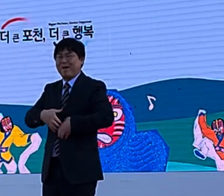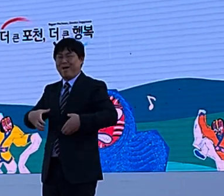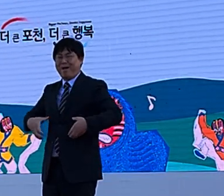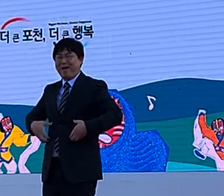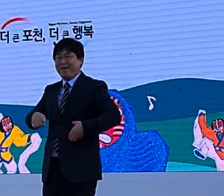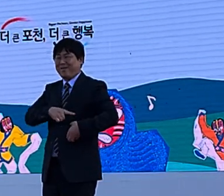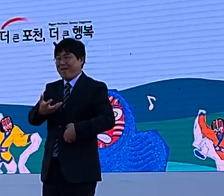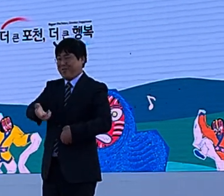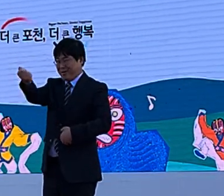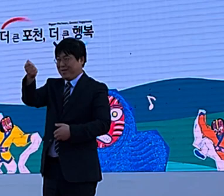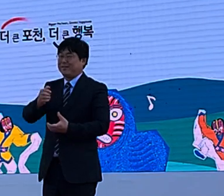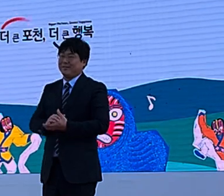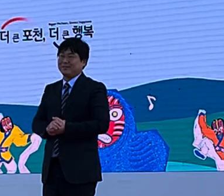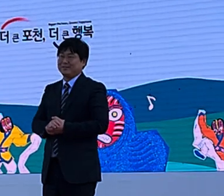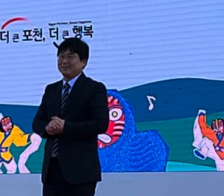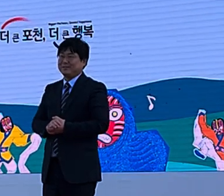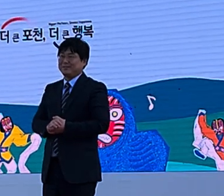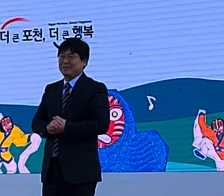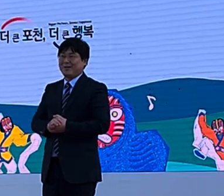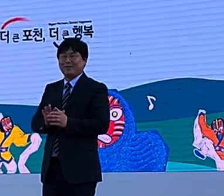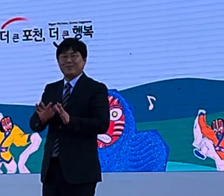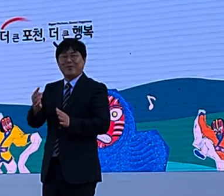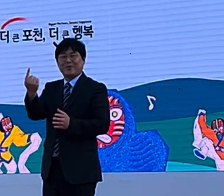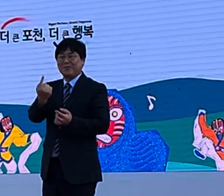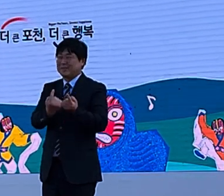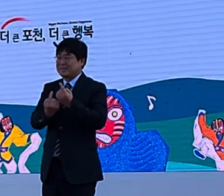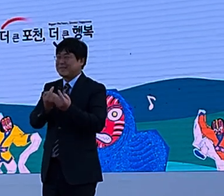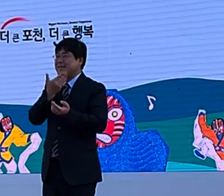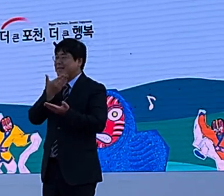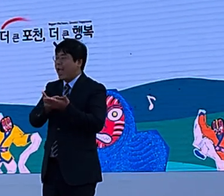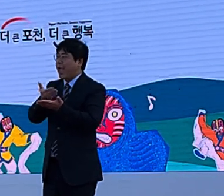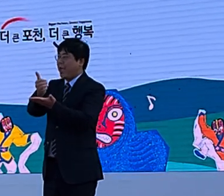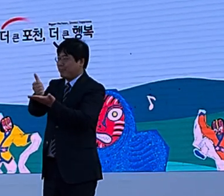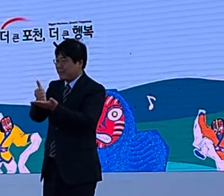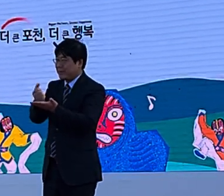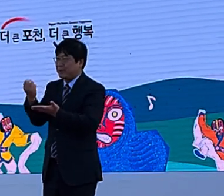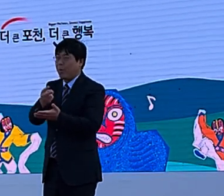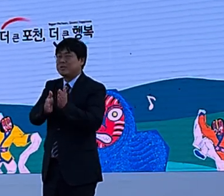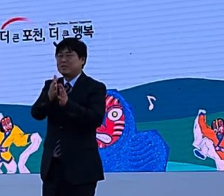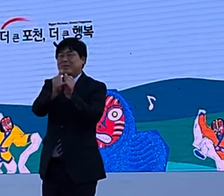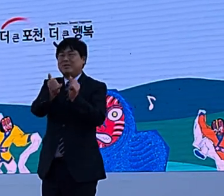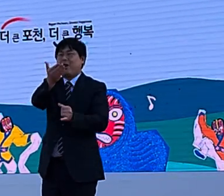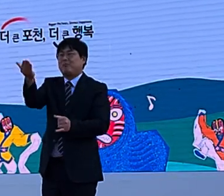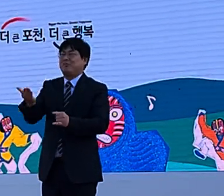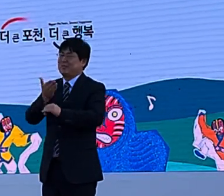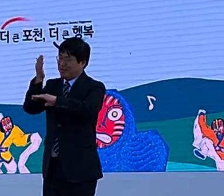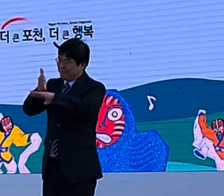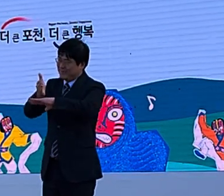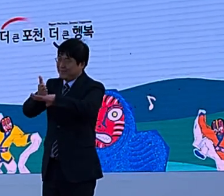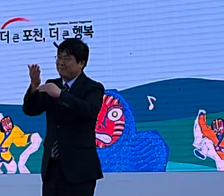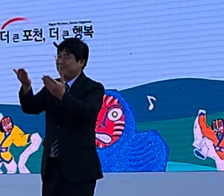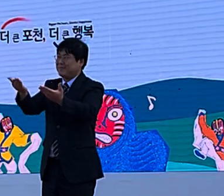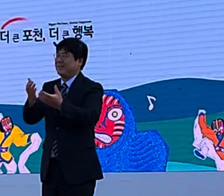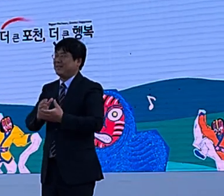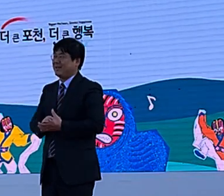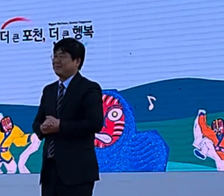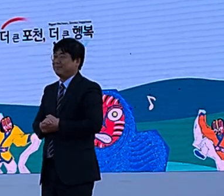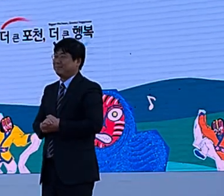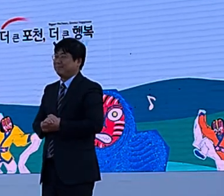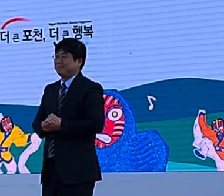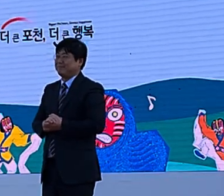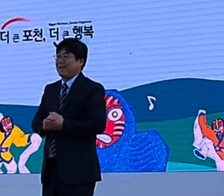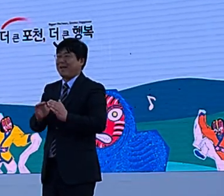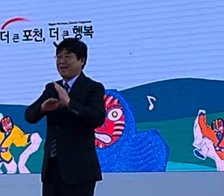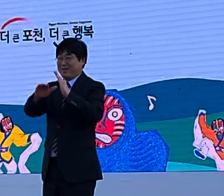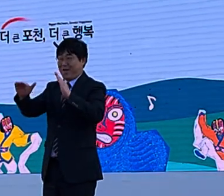바라겠습니다 행사장을 찾아주신 내빈 여러분 그리고 시민 여러분께 다시 한번 감사의 말씀드립니다 여러분의